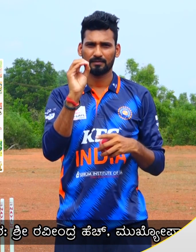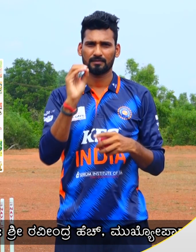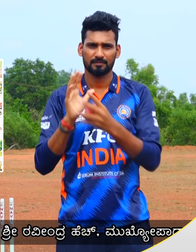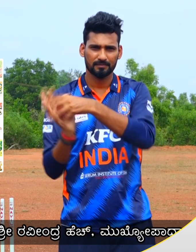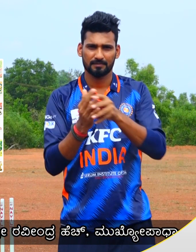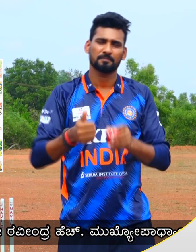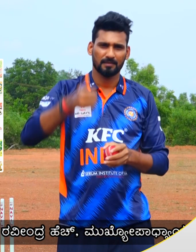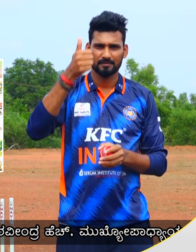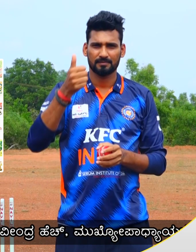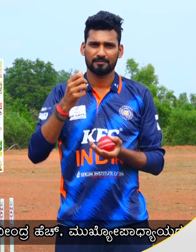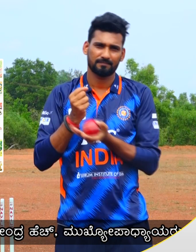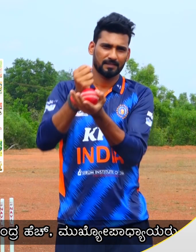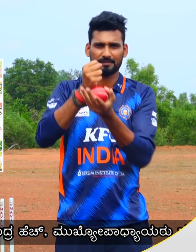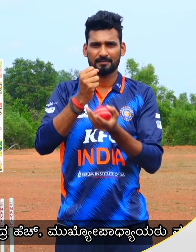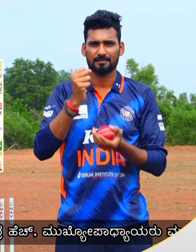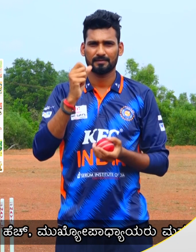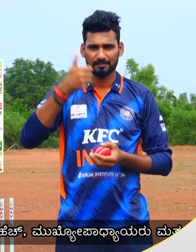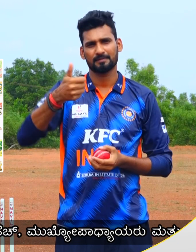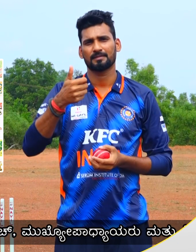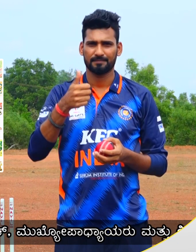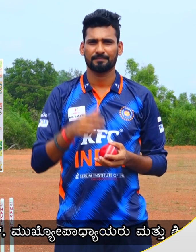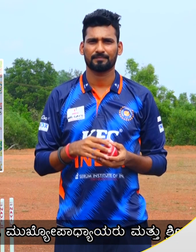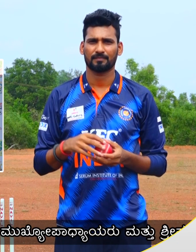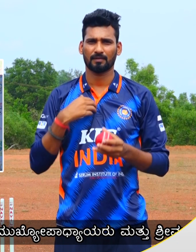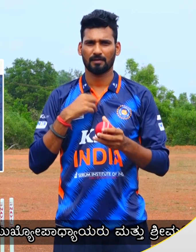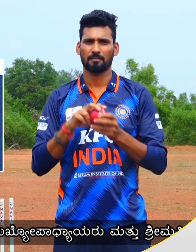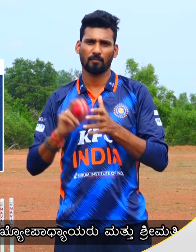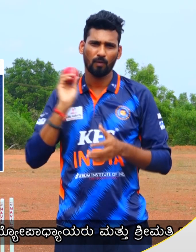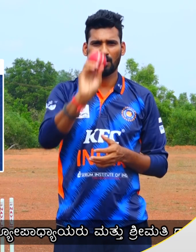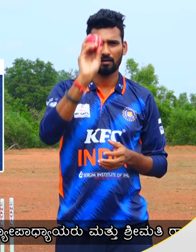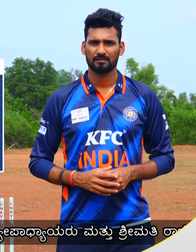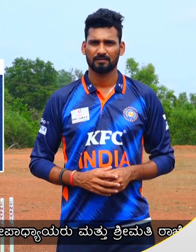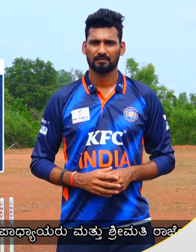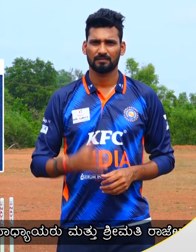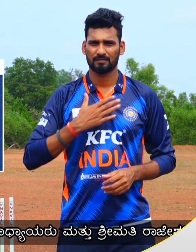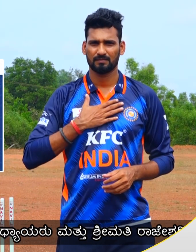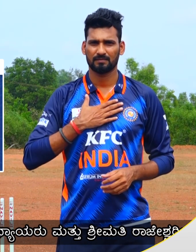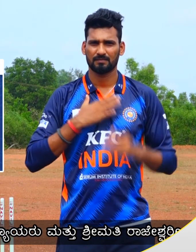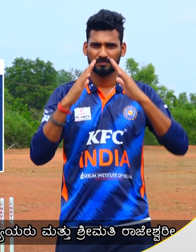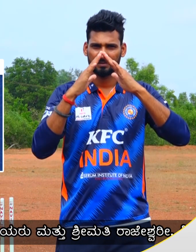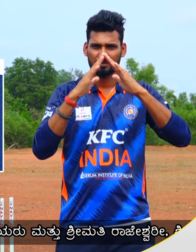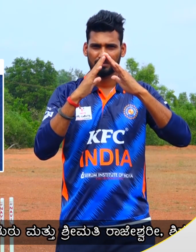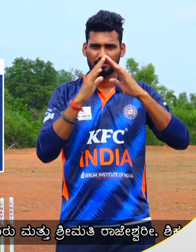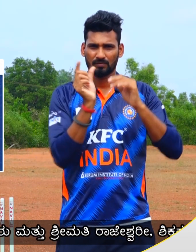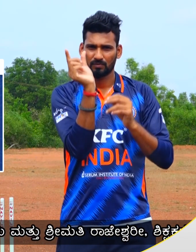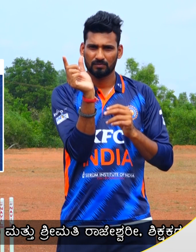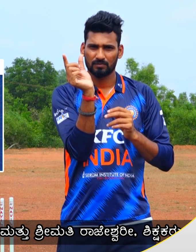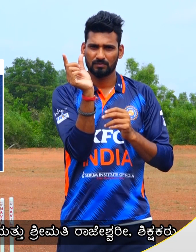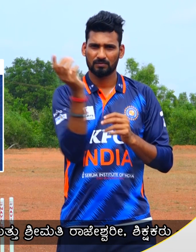ಟ್ರೋಫಿ ವಿಜೇತ ಭಾರತ ತಂಡದ ಫಾಸ್ಟ್ ಬೌಲರ್. ನನ್ನೂರು ಉಡುಪಿ ಜಿಲ್ಲೆಯ